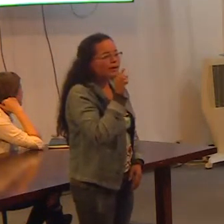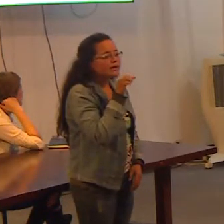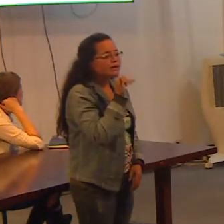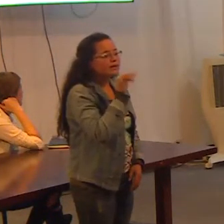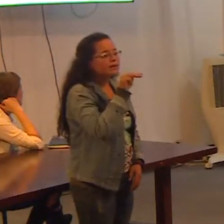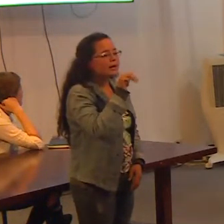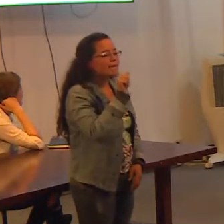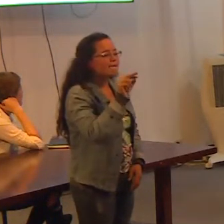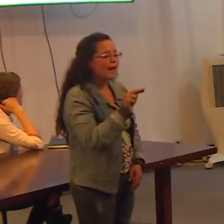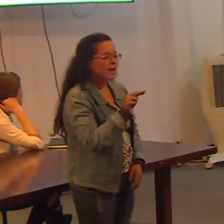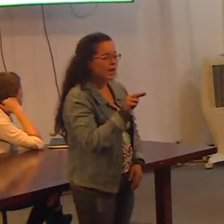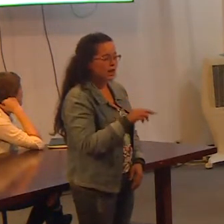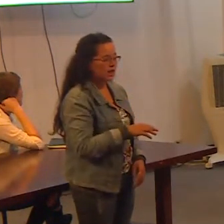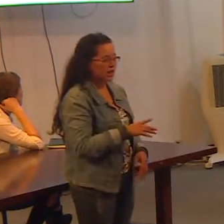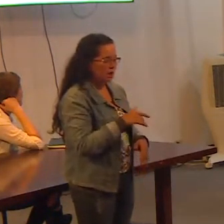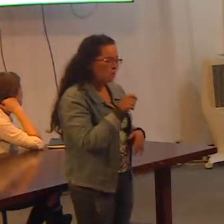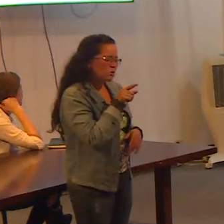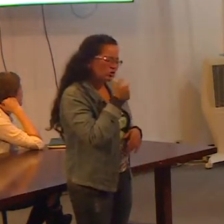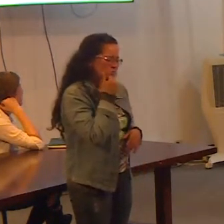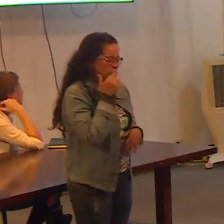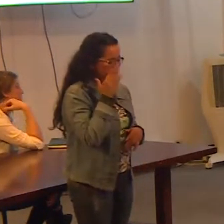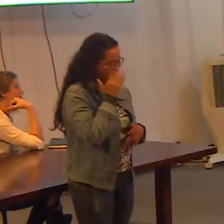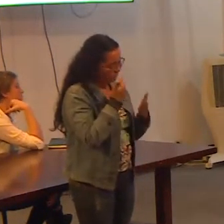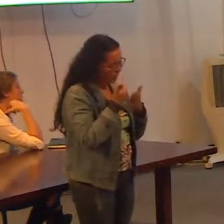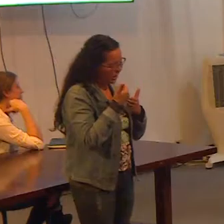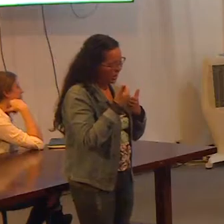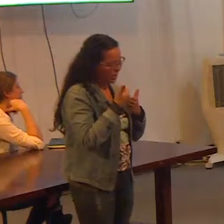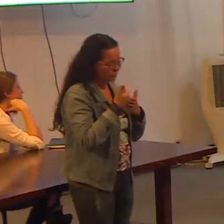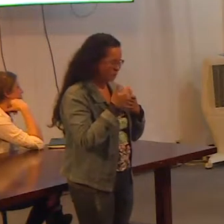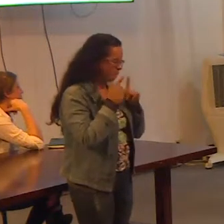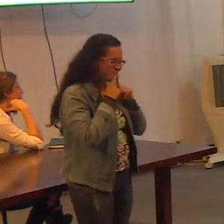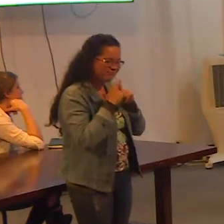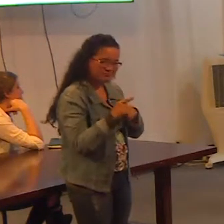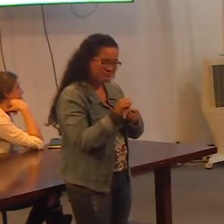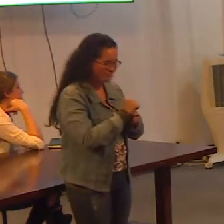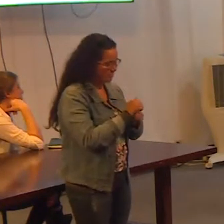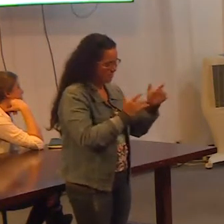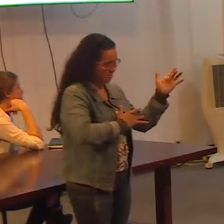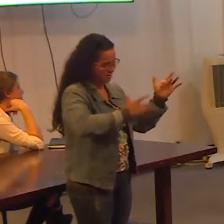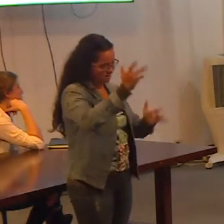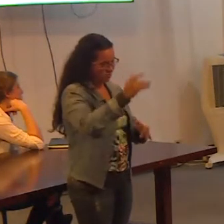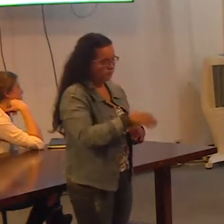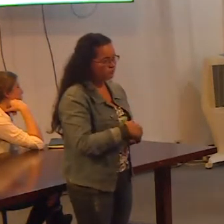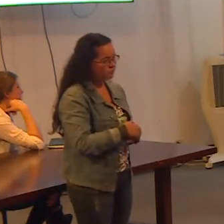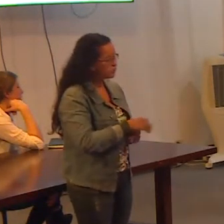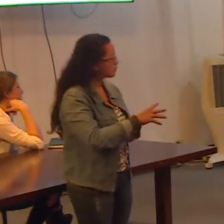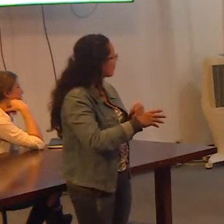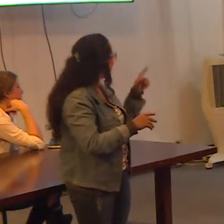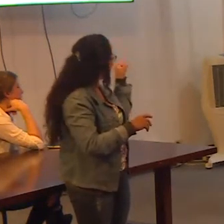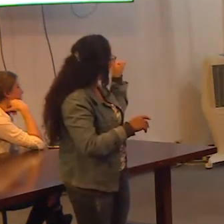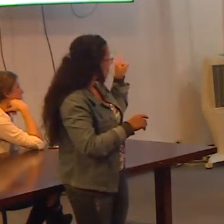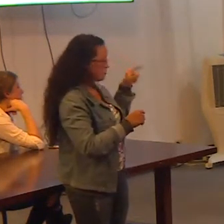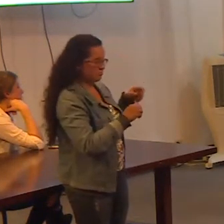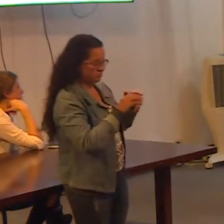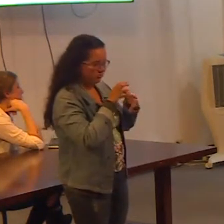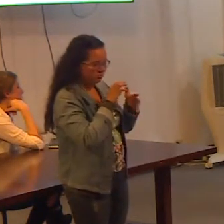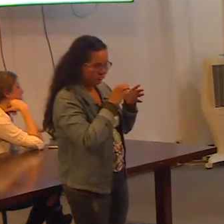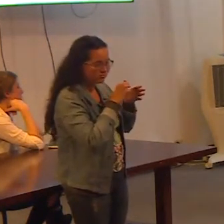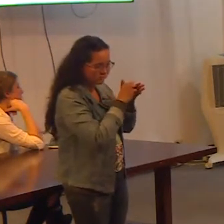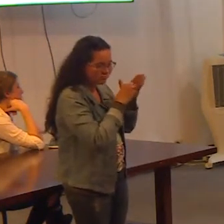no hay esa coherencia entre el discurso y la práctica. De igual forma, aquí ven dos fragmentos de las entrevistas. El primero corresponde a una de